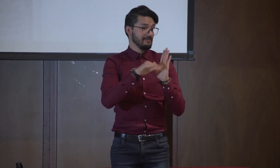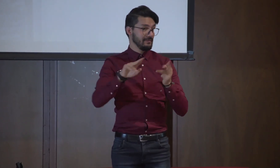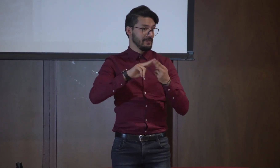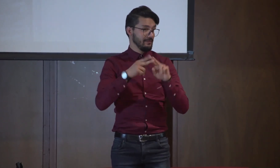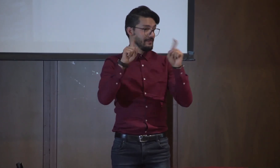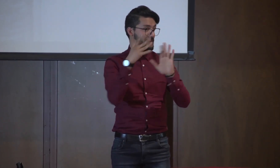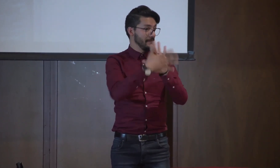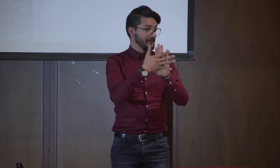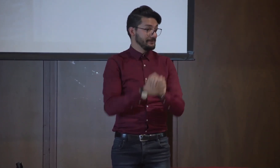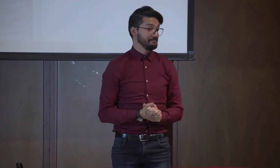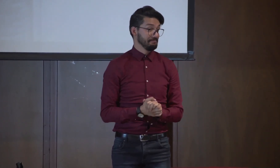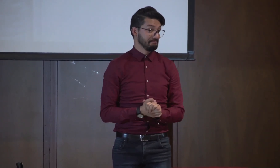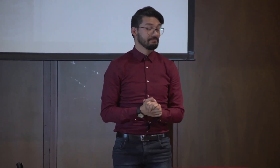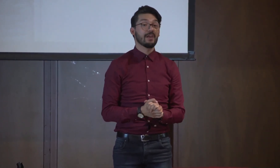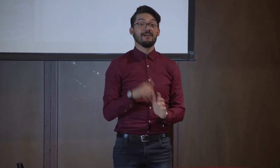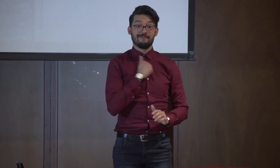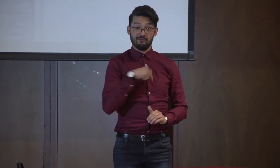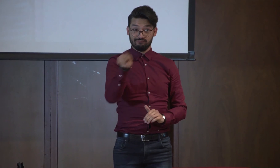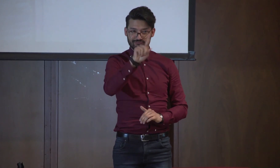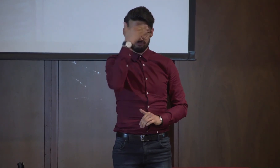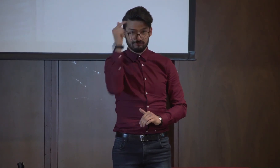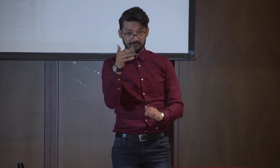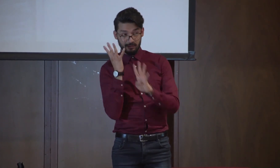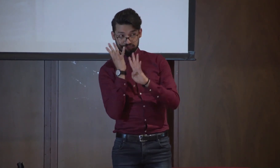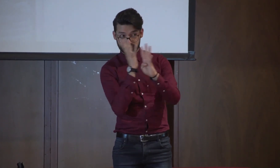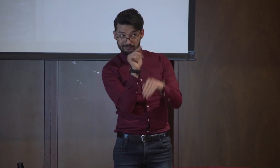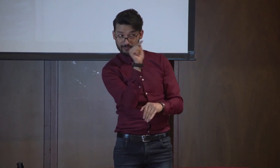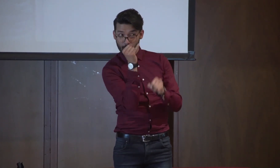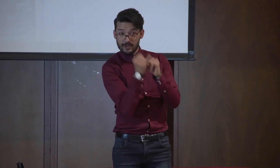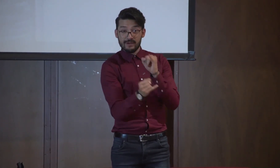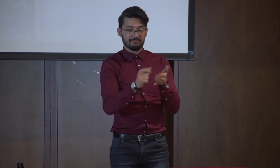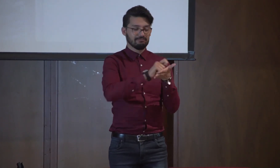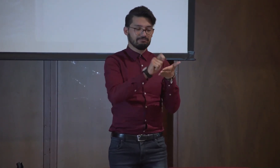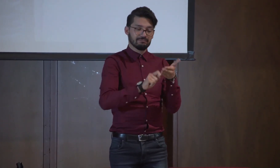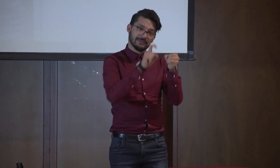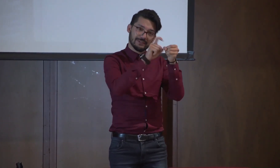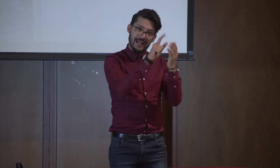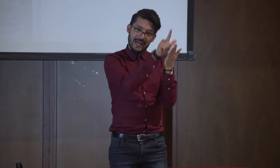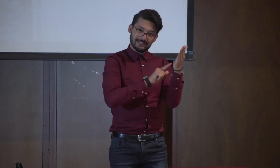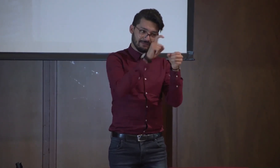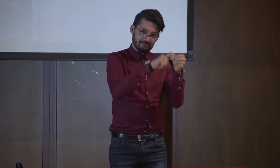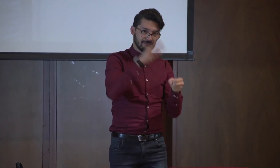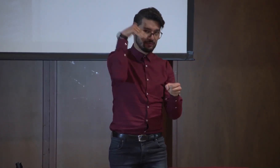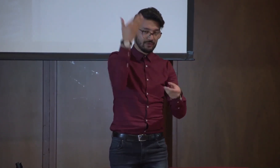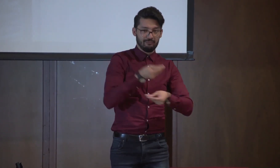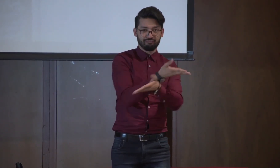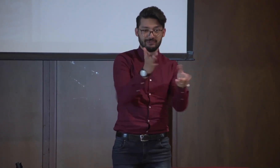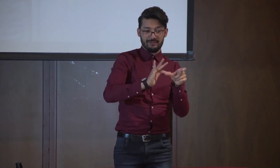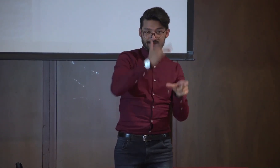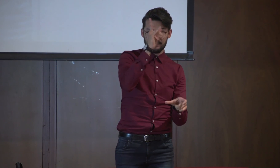estén pendientes y puedan participar, obviamente en relación a este tema de señas para la paz. Los invitamos entonces